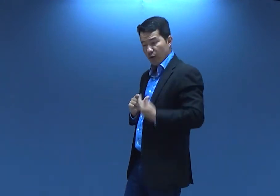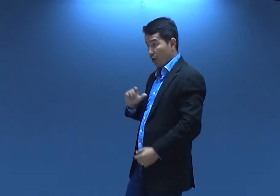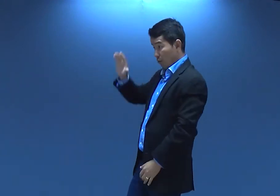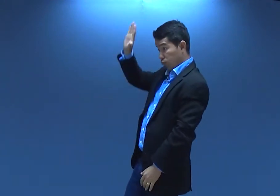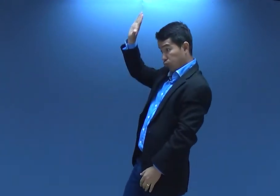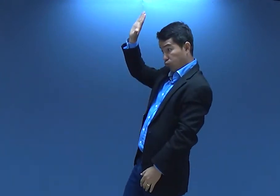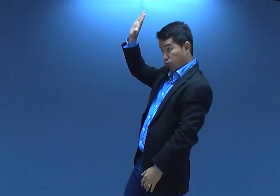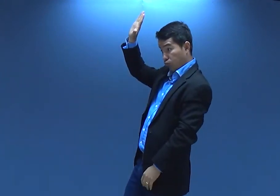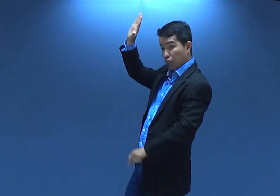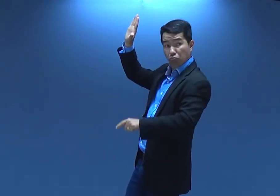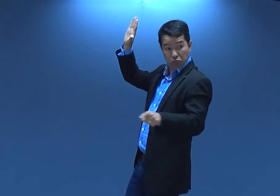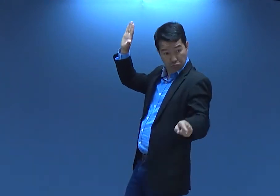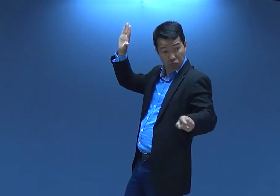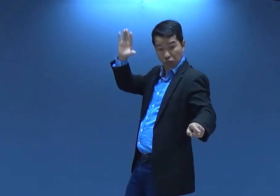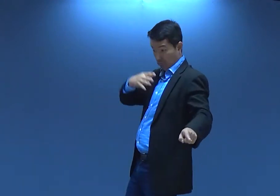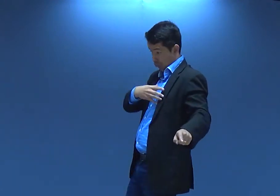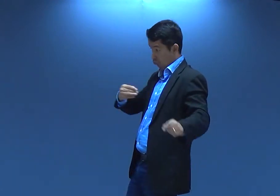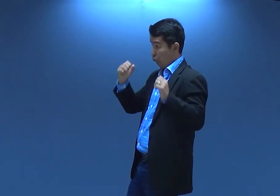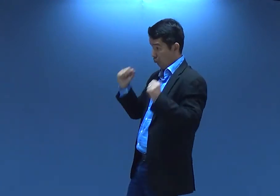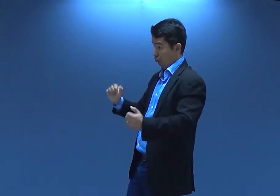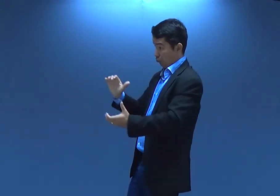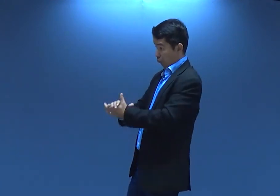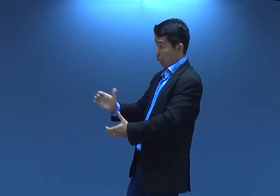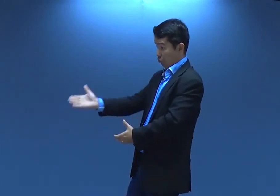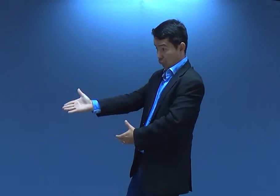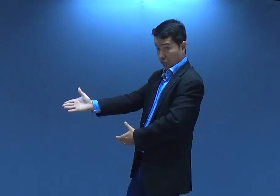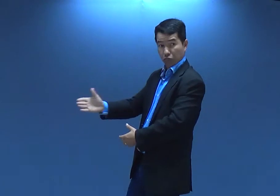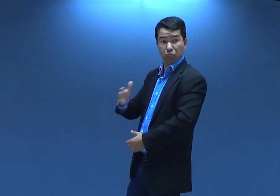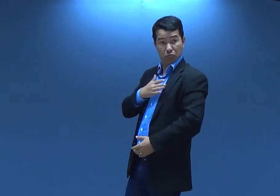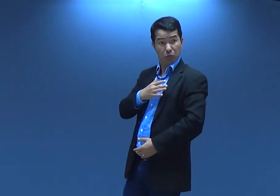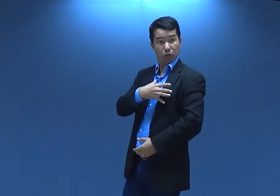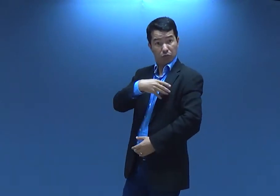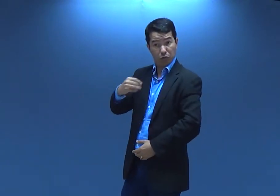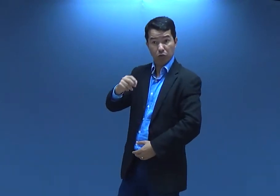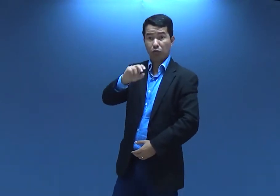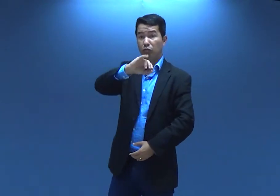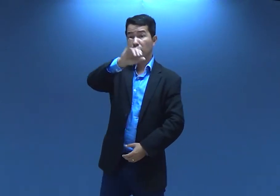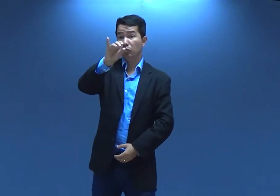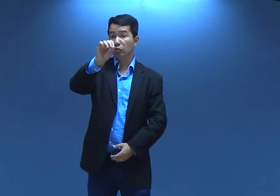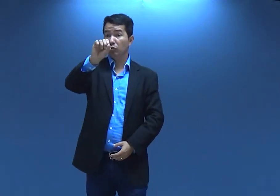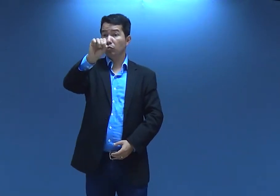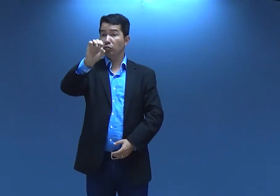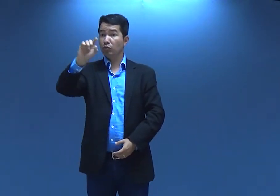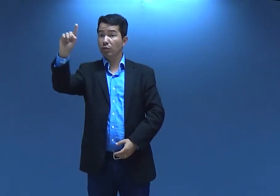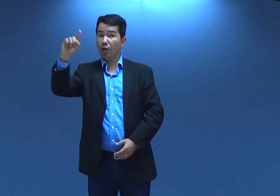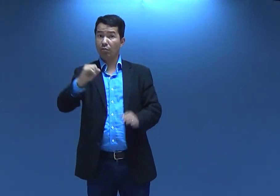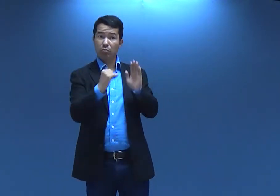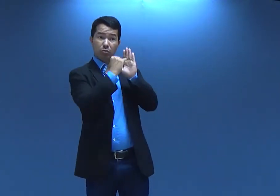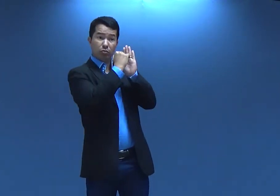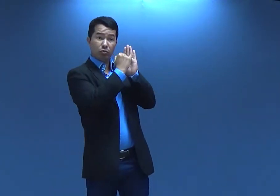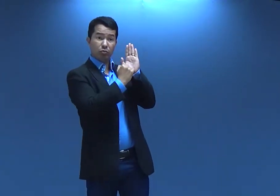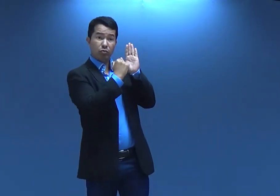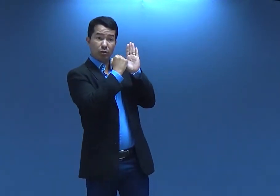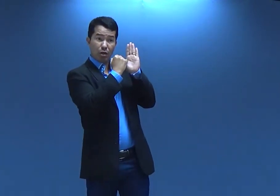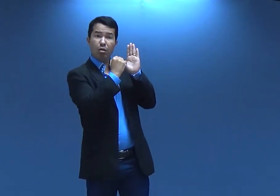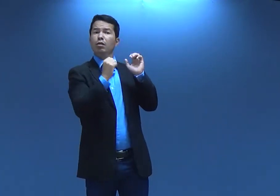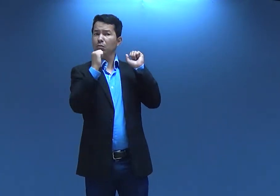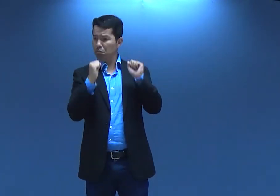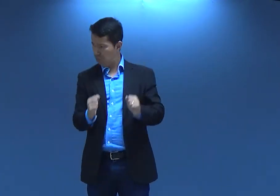noivo. Aí tinha um noivo. Ah, meu filho pode casar com ela, né? O nome dele é José. Esse é o sinal